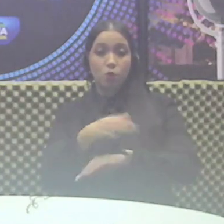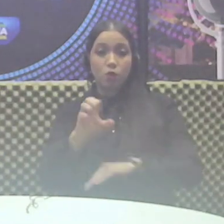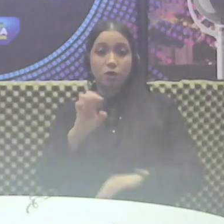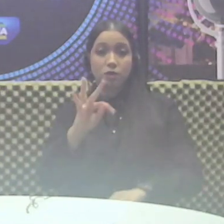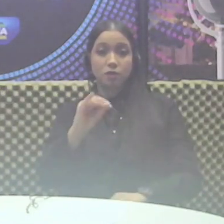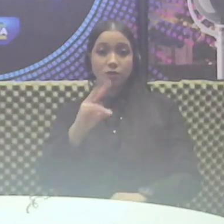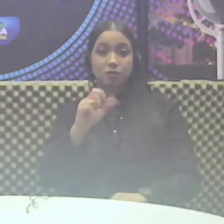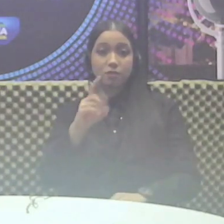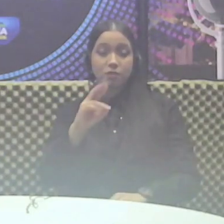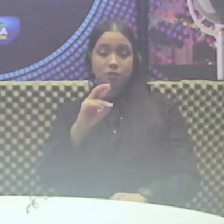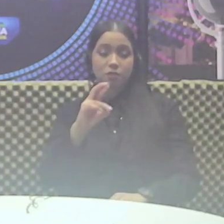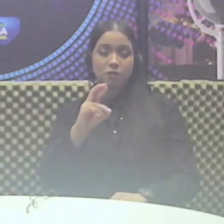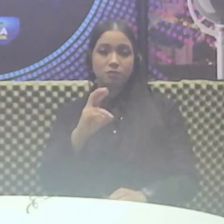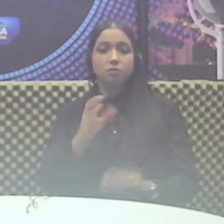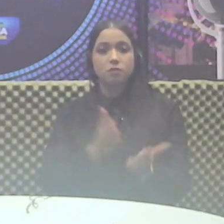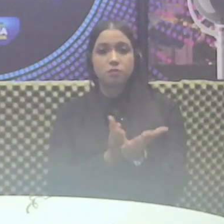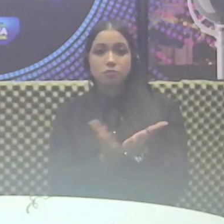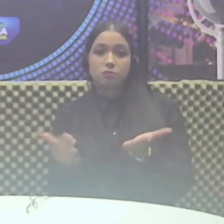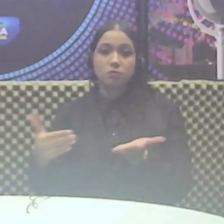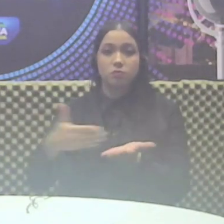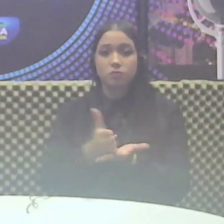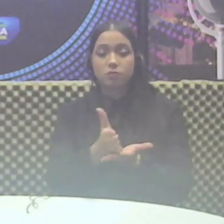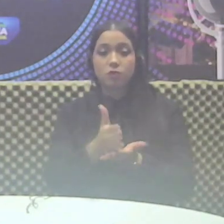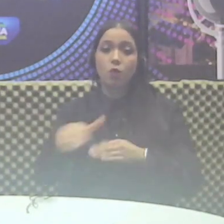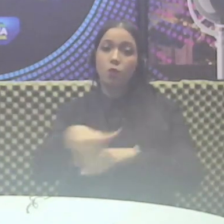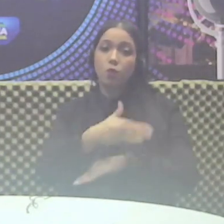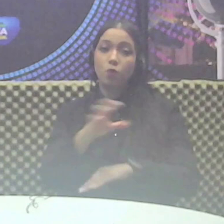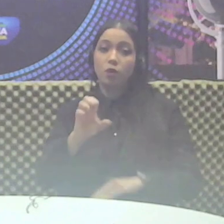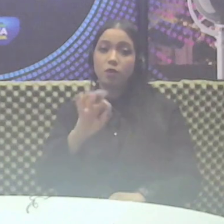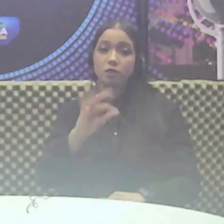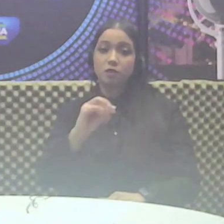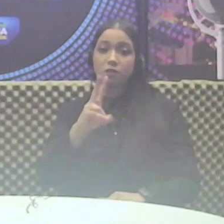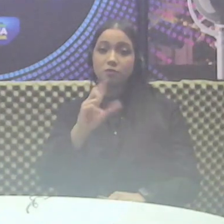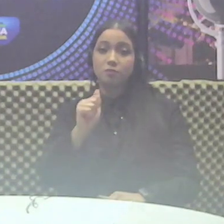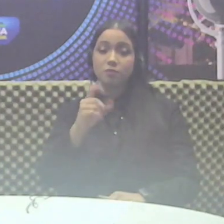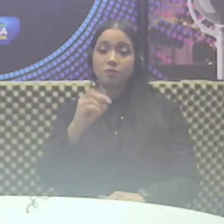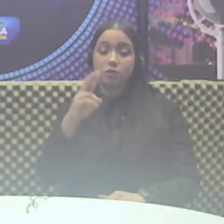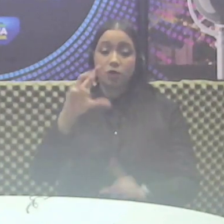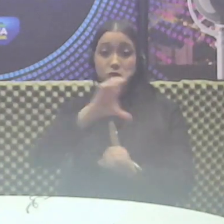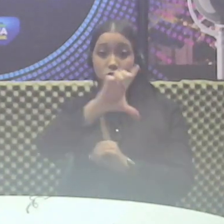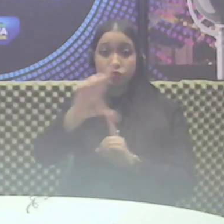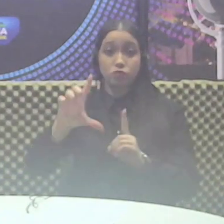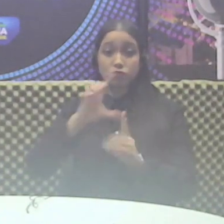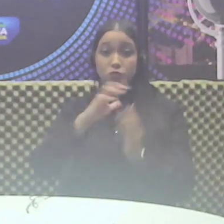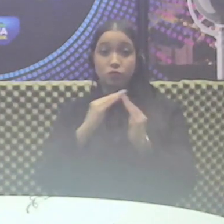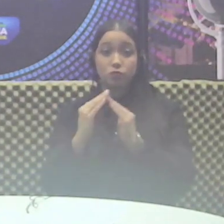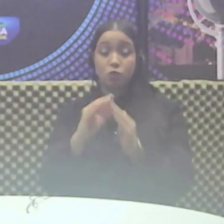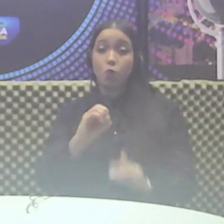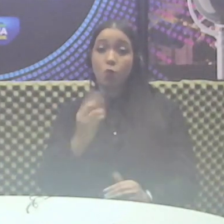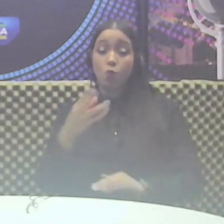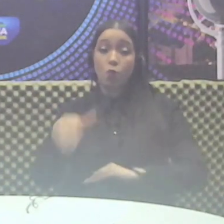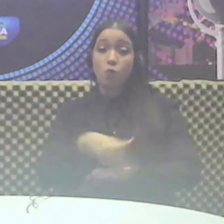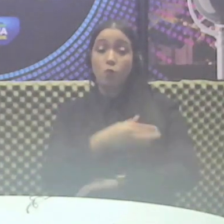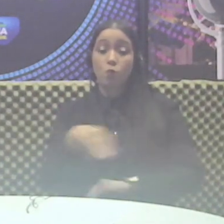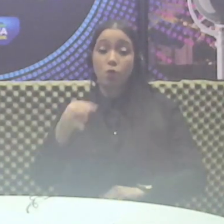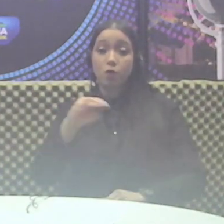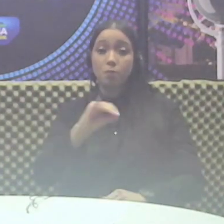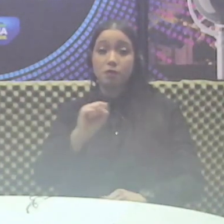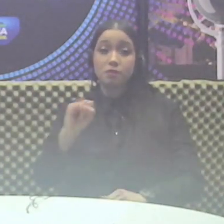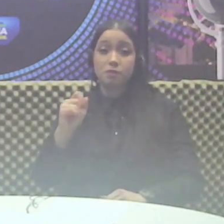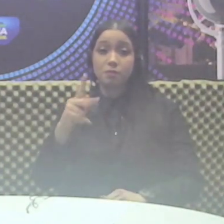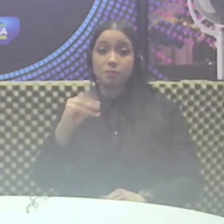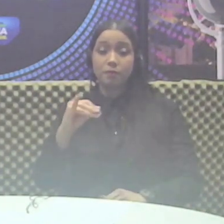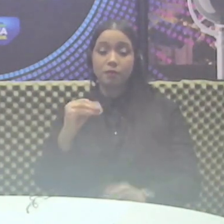Estivador, ficando o trânsito desviado para a Rua Estivador, no bairro São Lucas, ou para a Avenida Mississippi, no